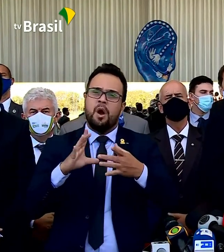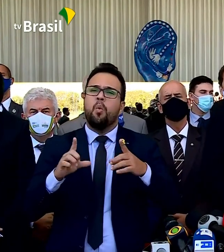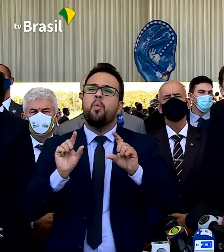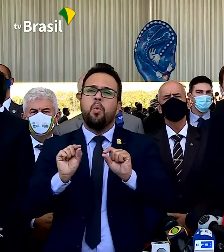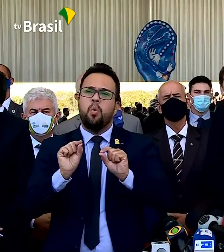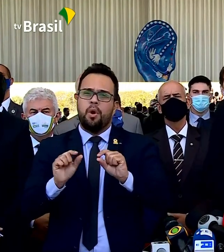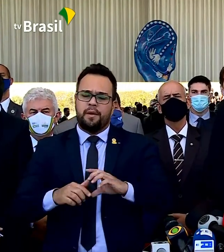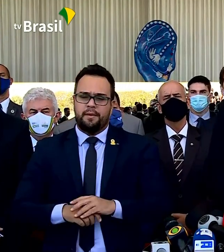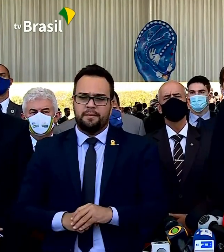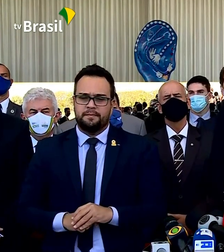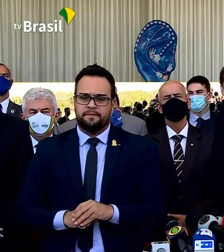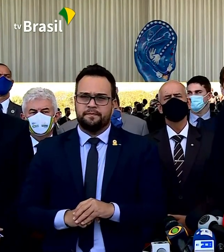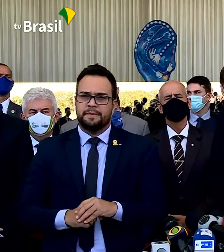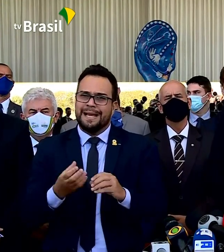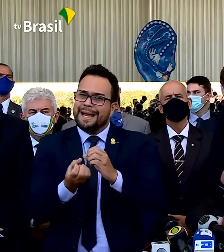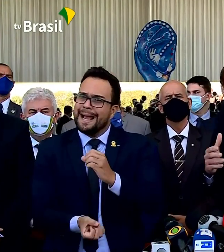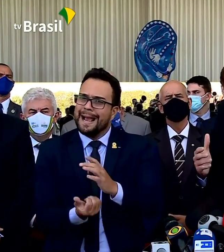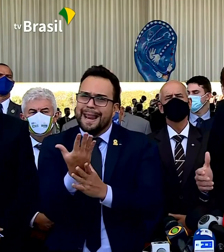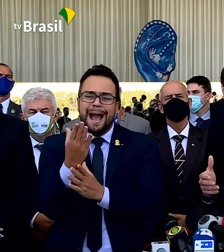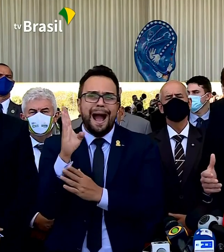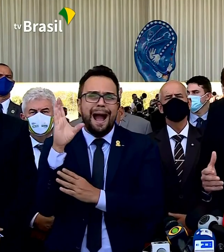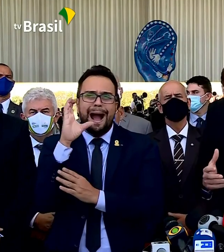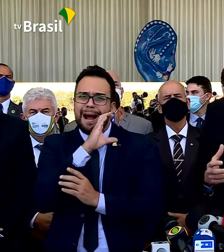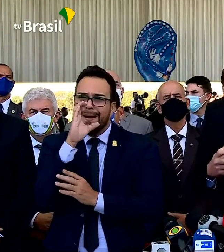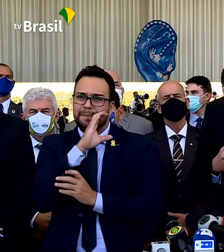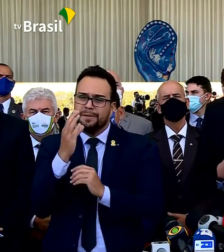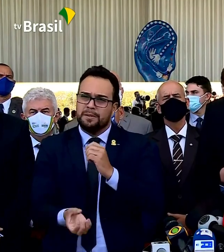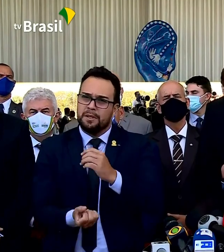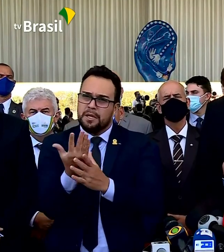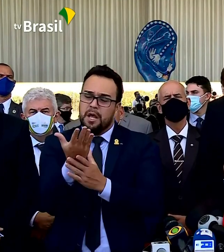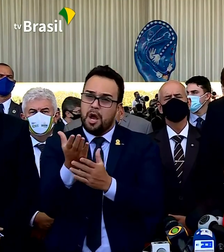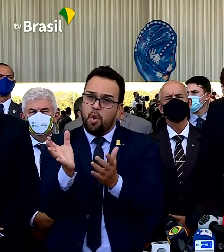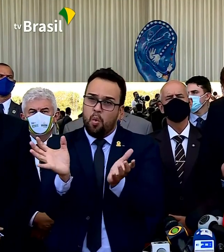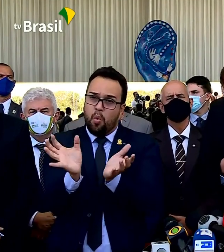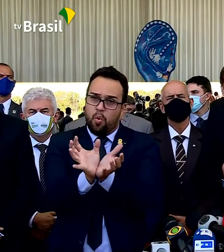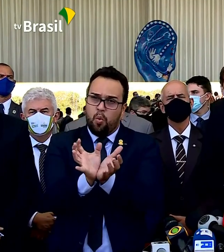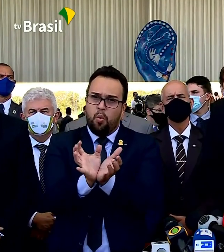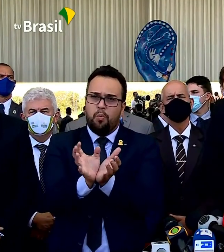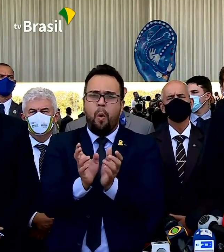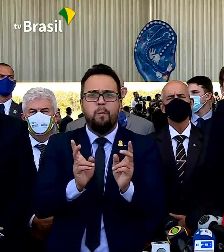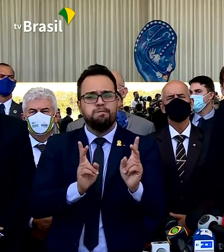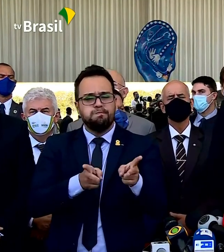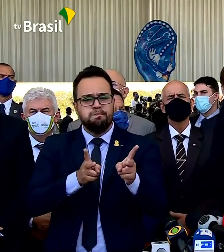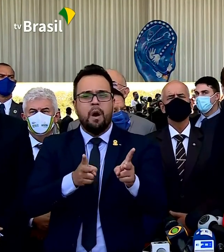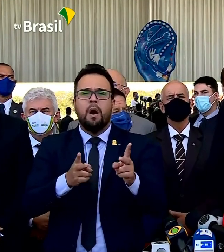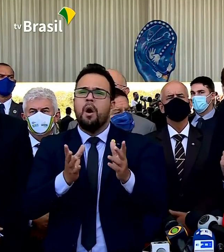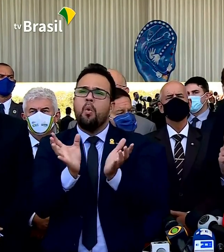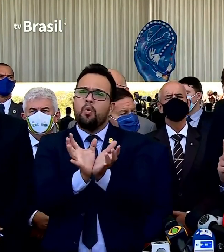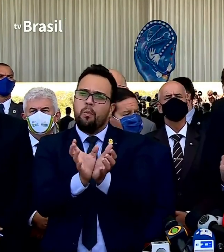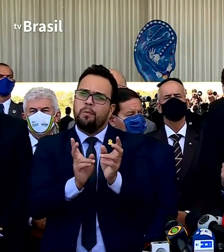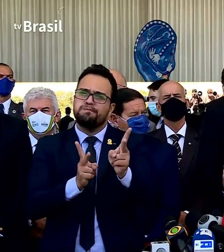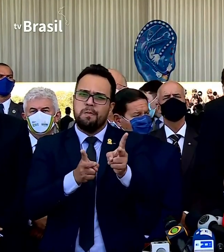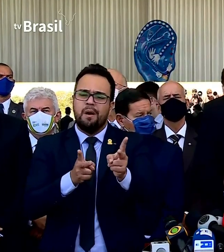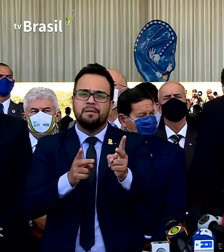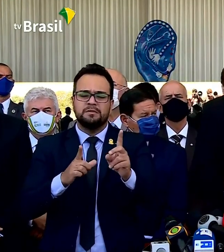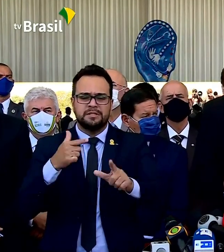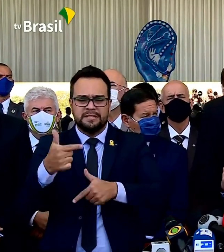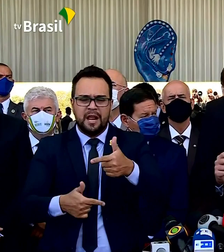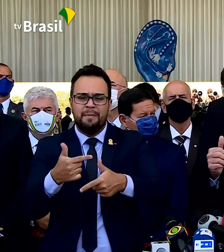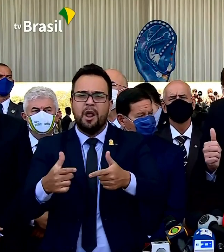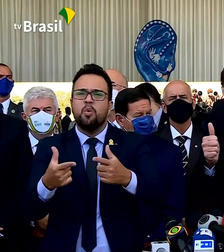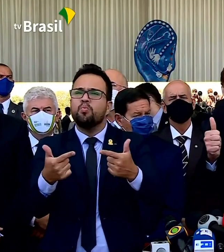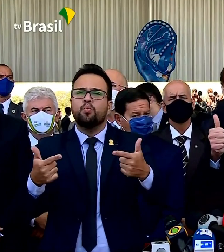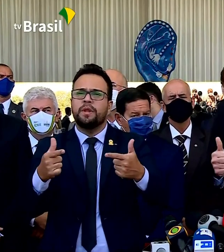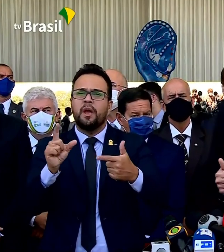imediata de um comitê, ou como queira se chamar, mas de um grupo permanente e pessoal de trabalho, sem delegação,